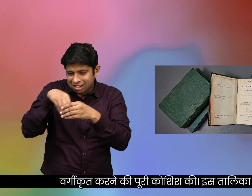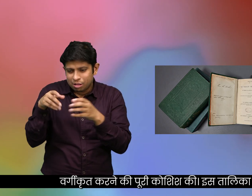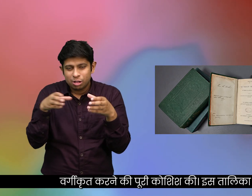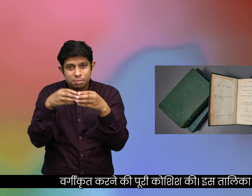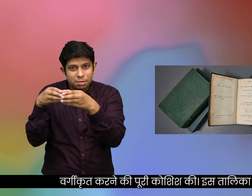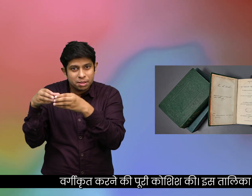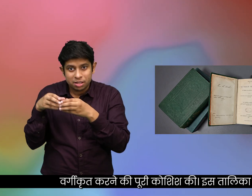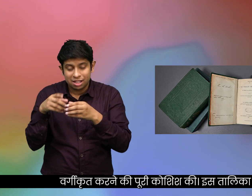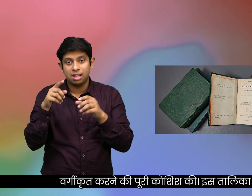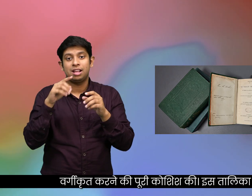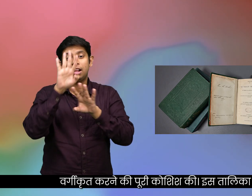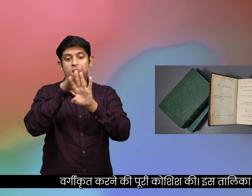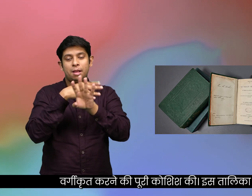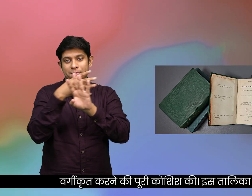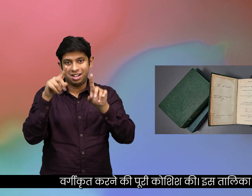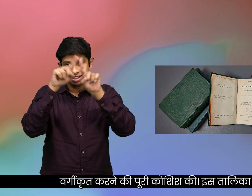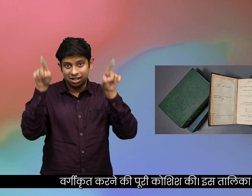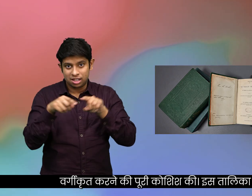इस तालिका को देखें।